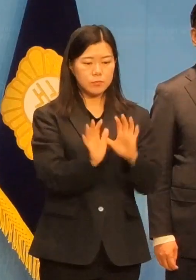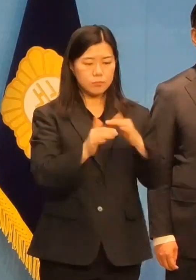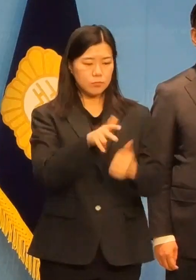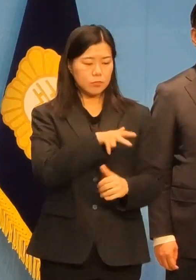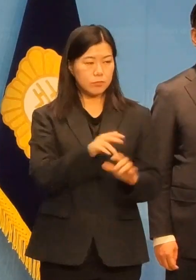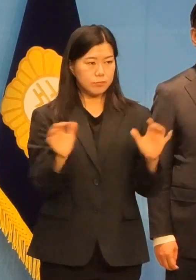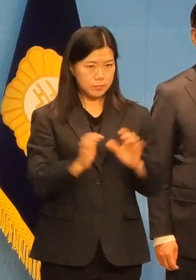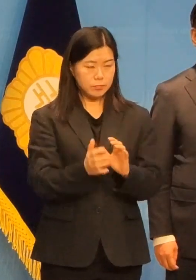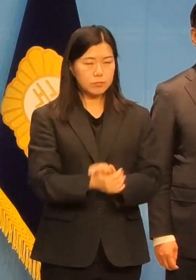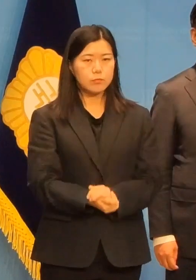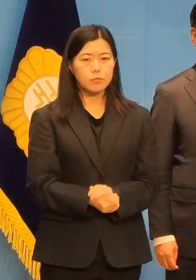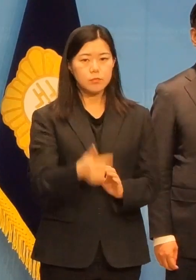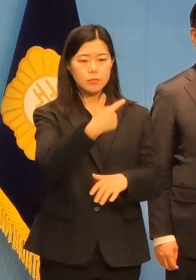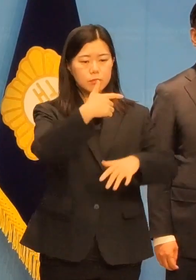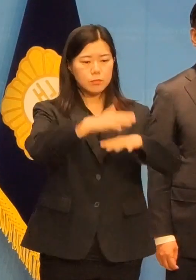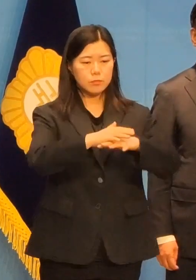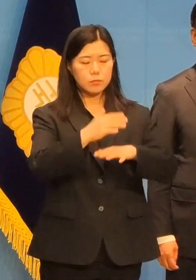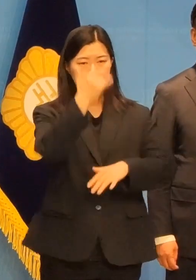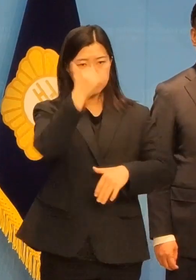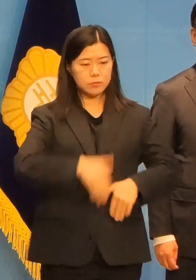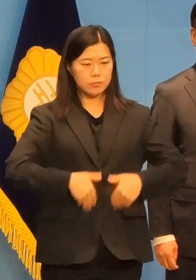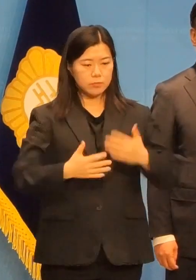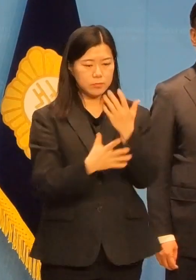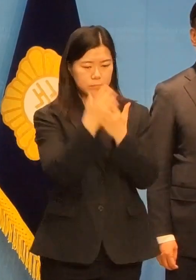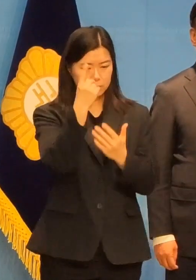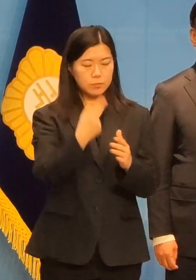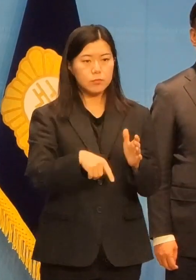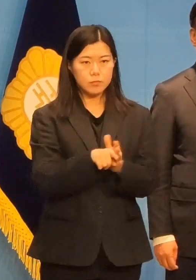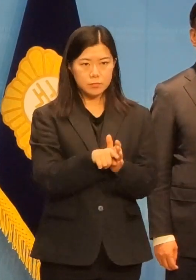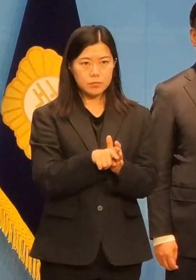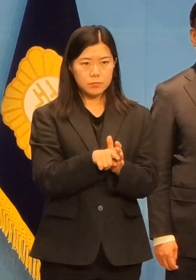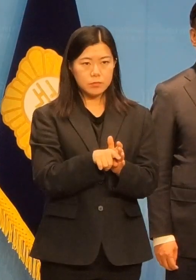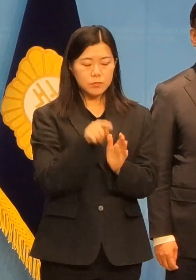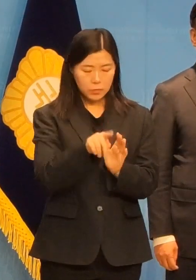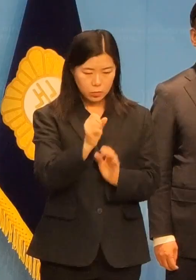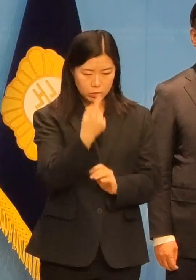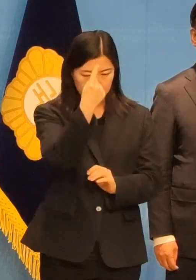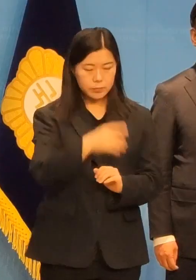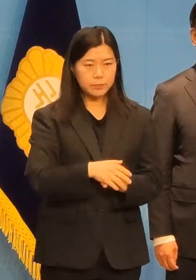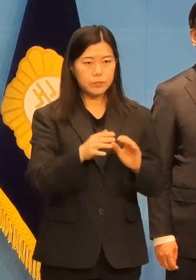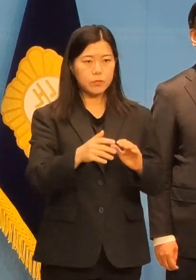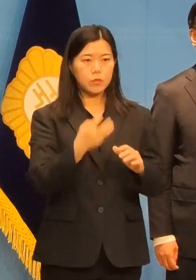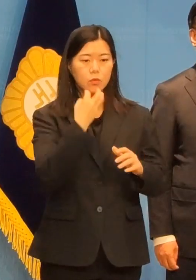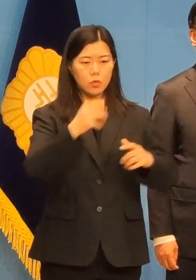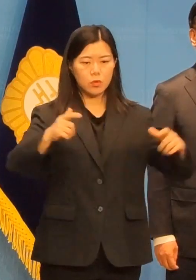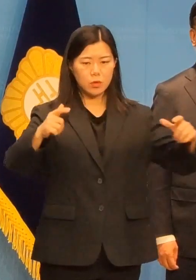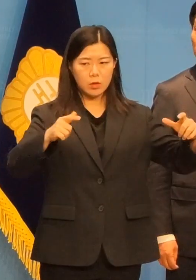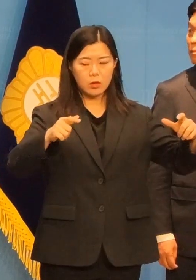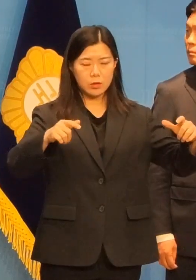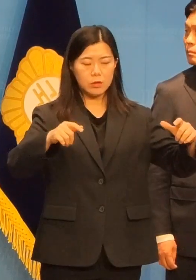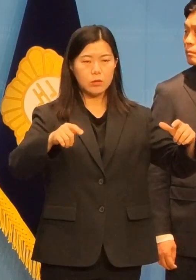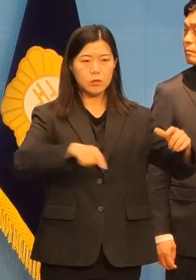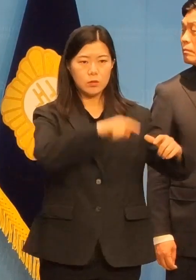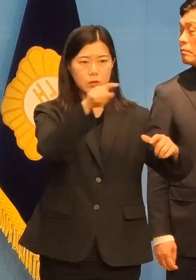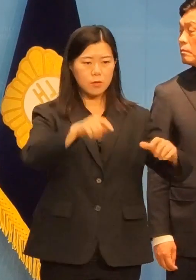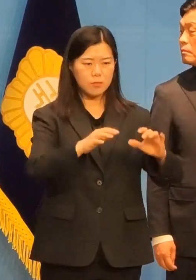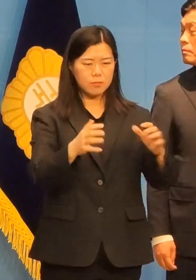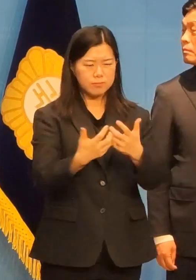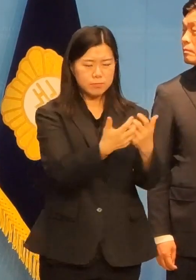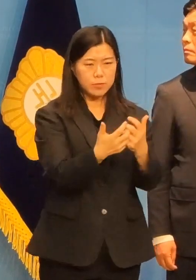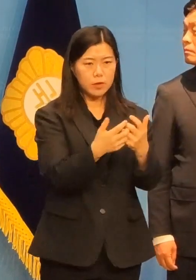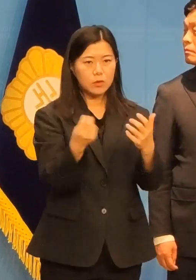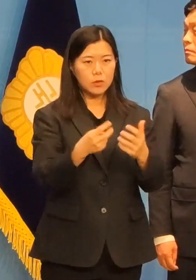일동은 대전 충남 통합을 통해 수도권 과밀화와 지역 소멸의